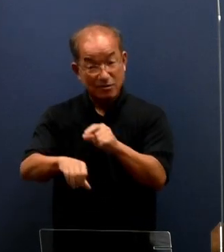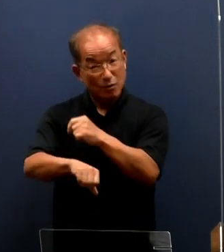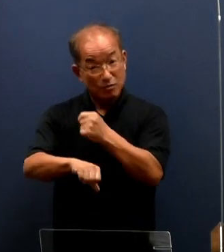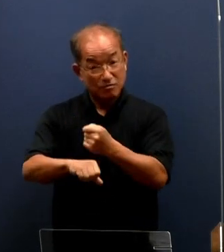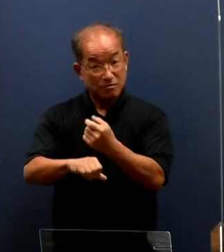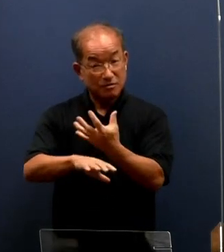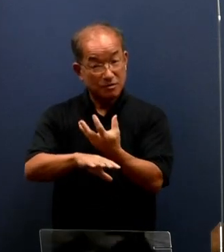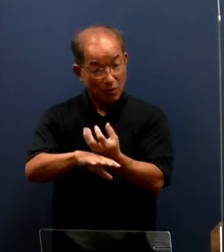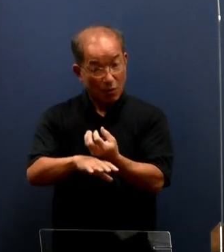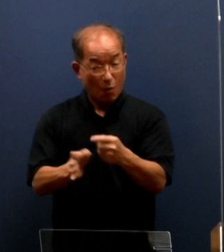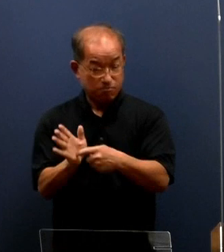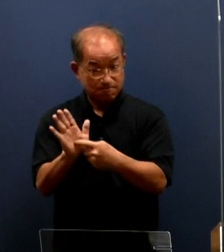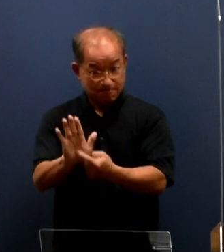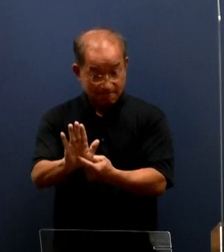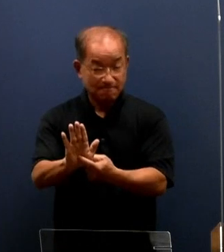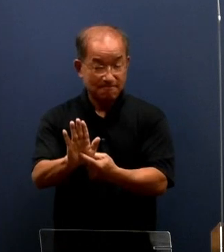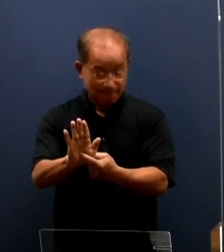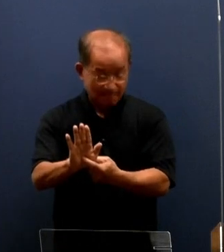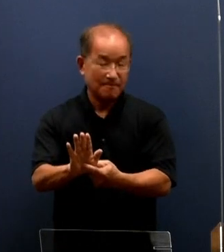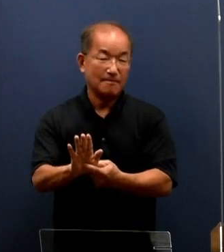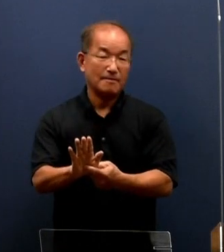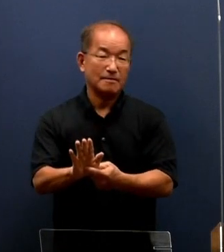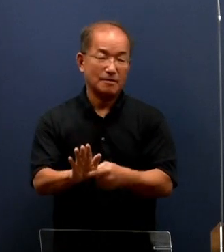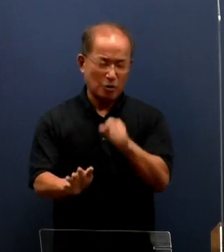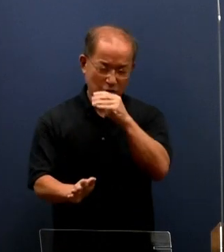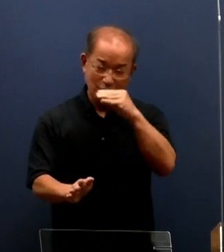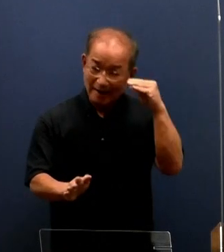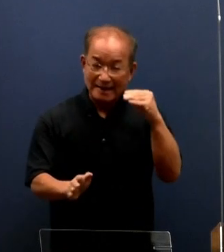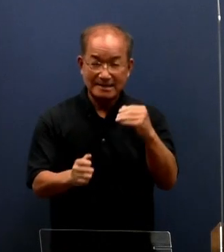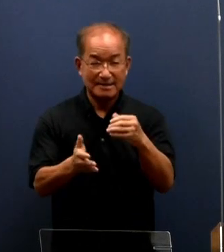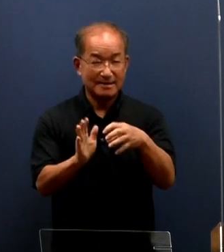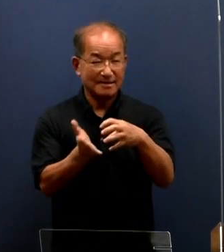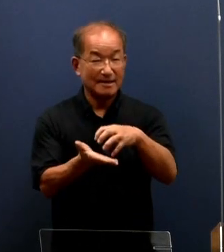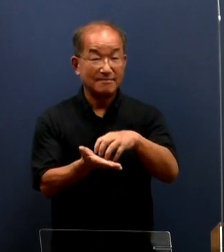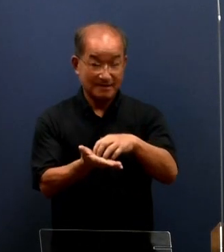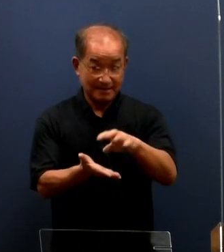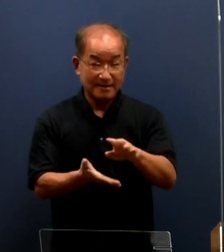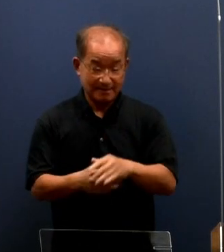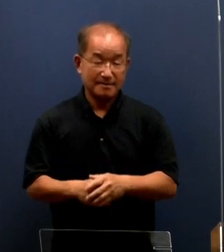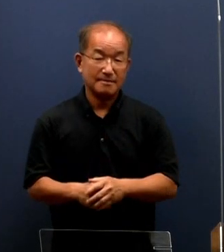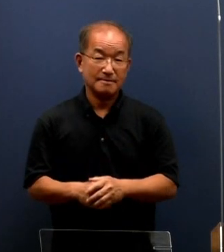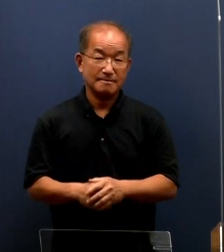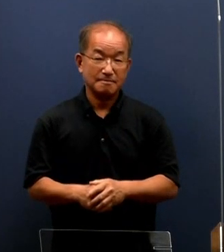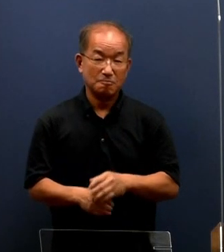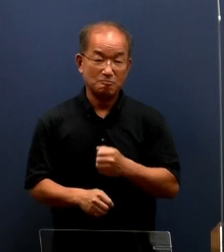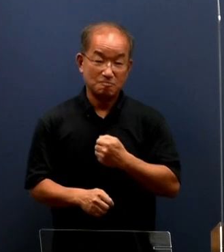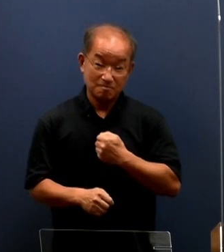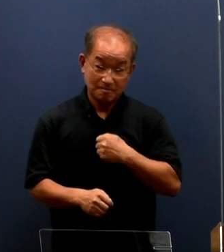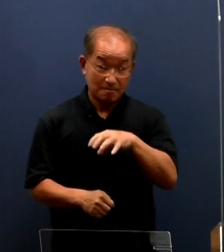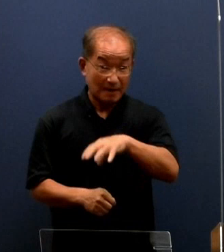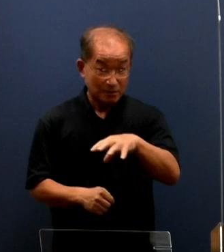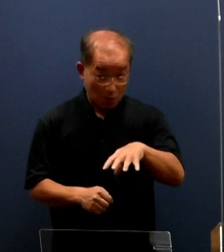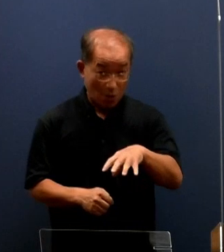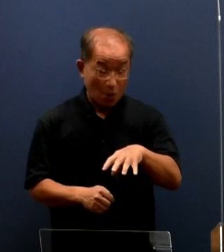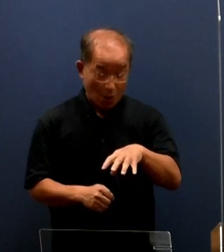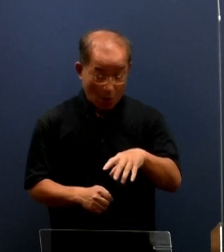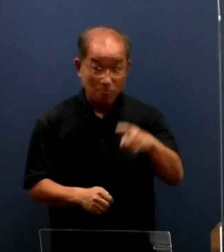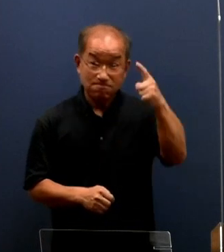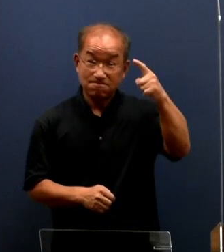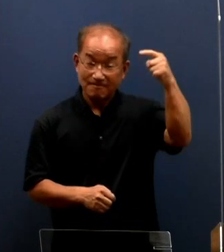鮮やかに浮かび上がらせている素晴らしい作品でございます。よく知っている場所のいつもと違う角度から見